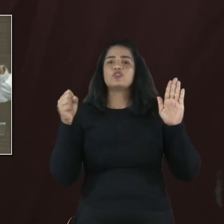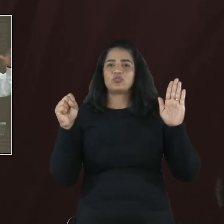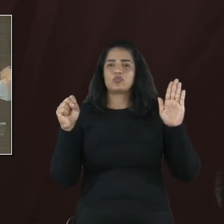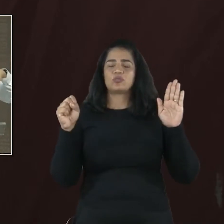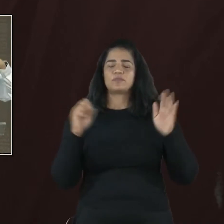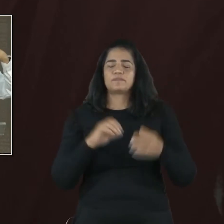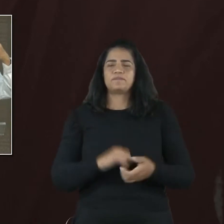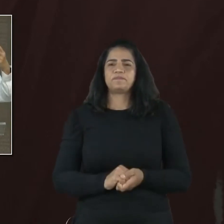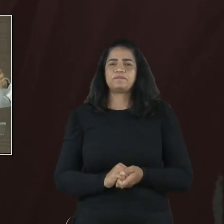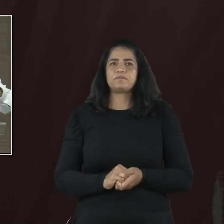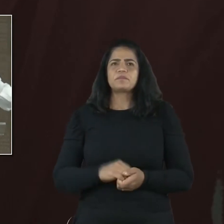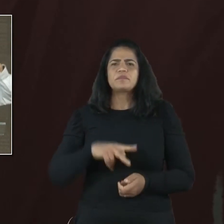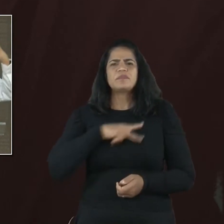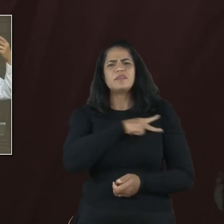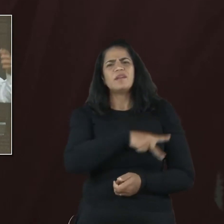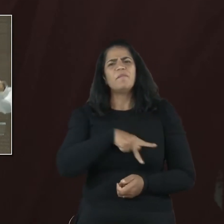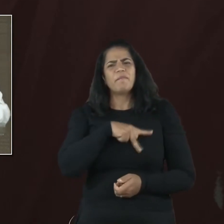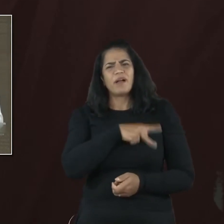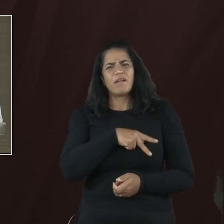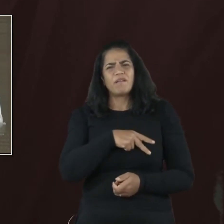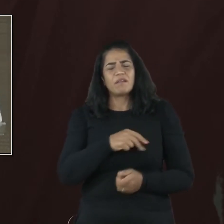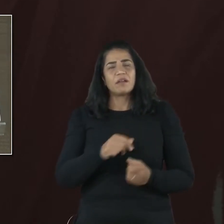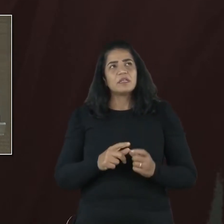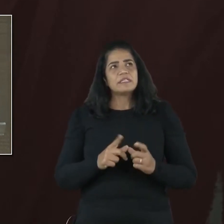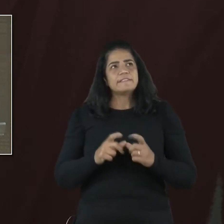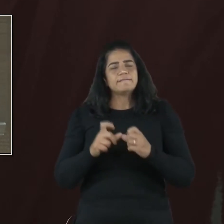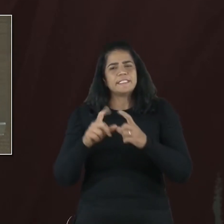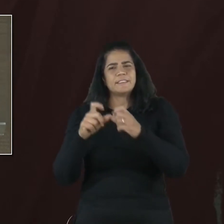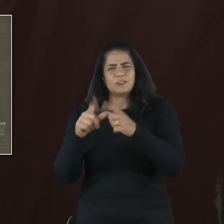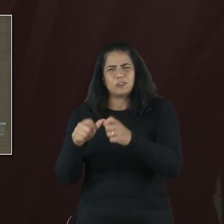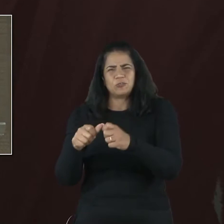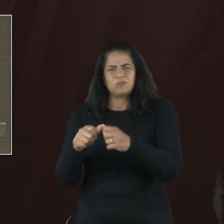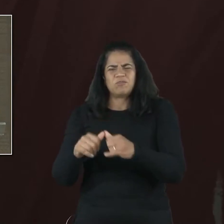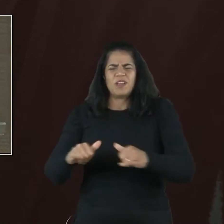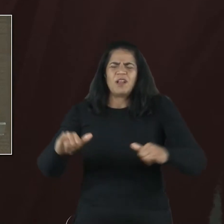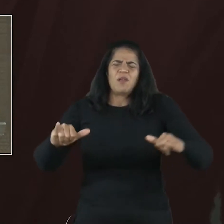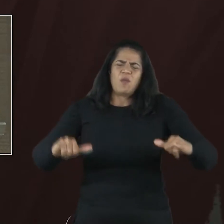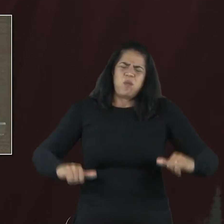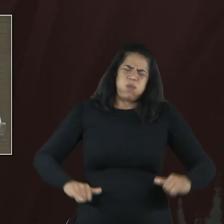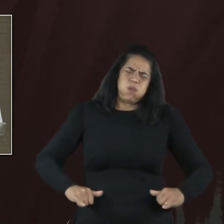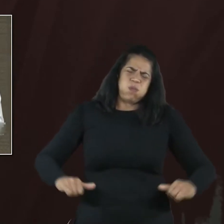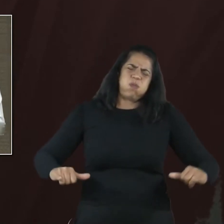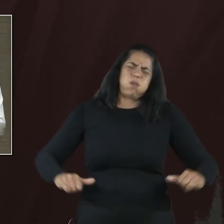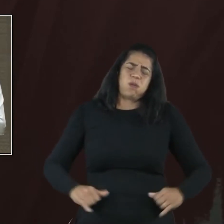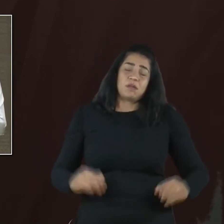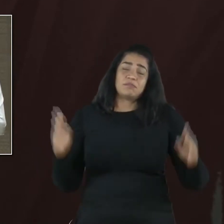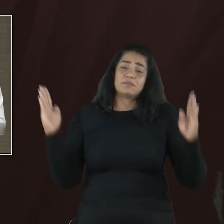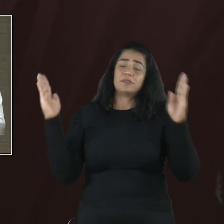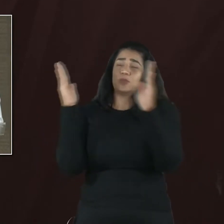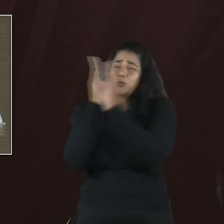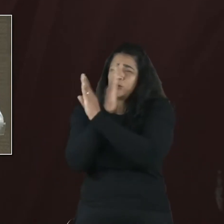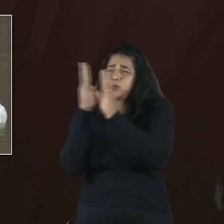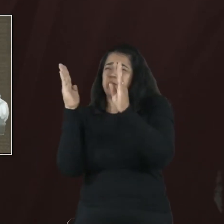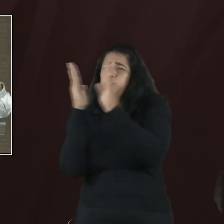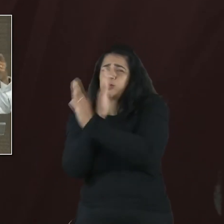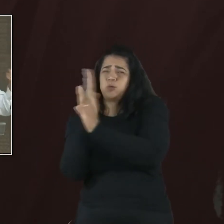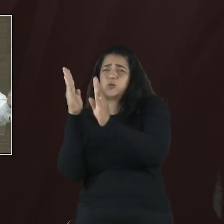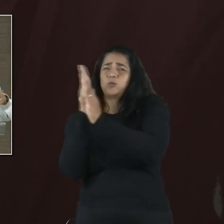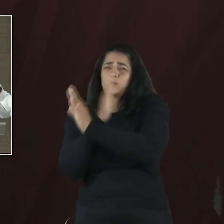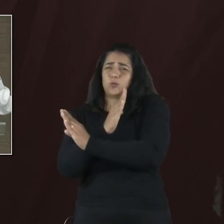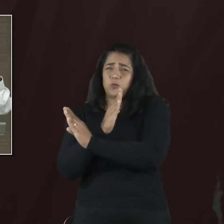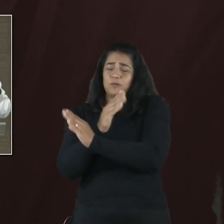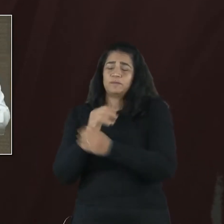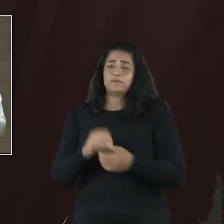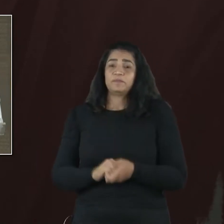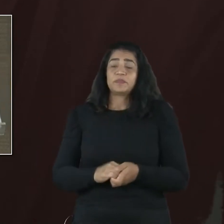das dificuldades, das perseguições, dos tumultos que levantaram ali em Tessalônica, primeiro em